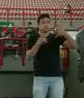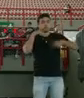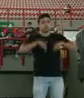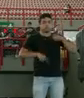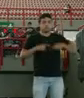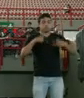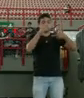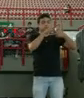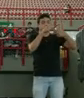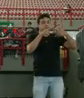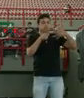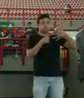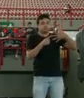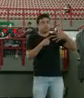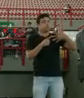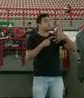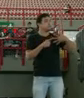hipofisários? 3.